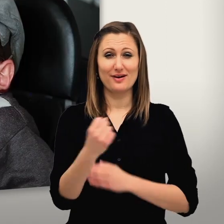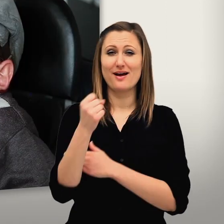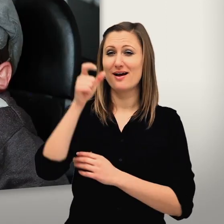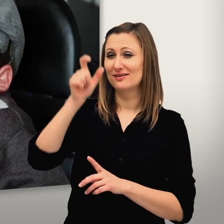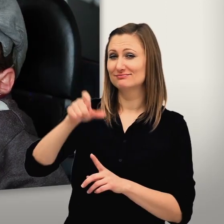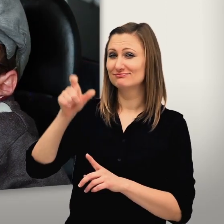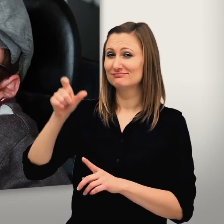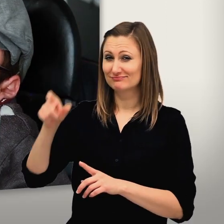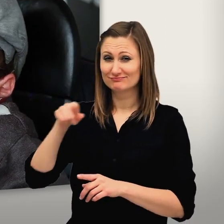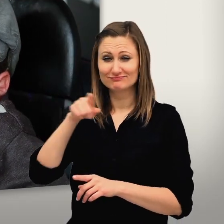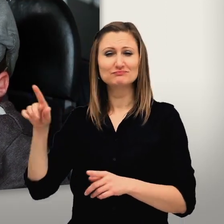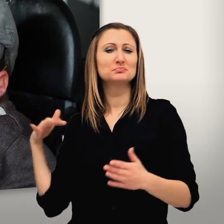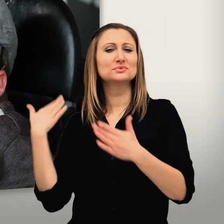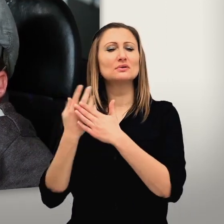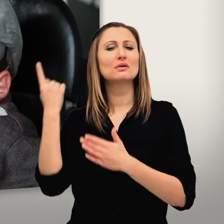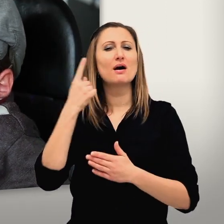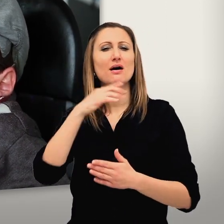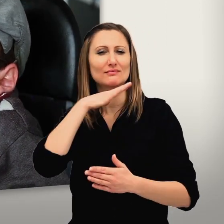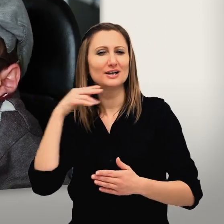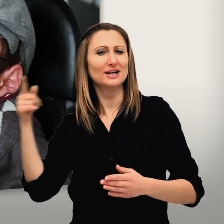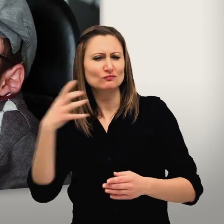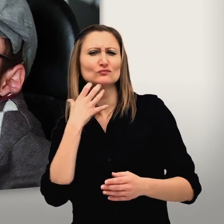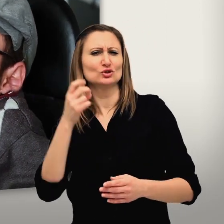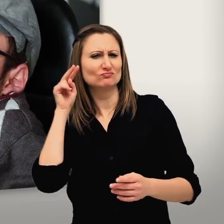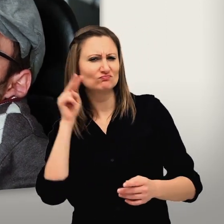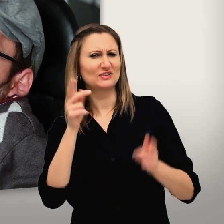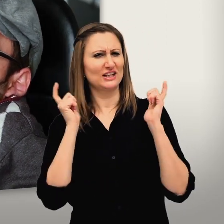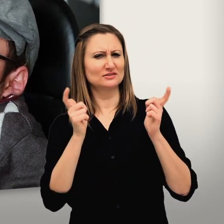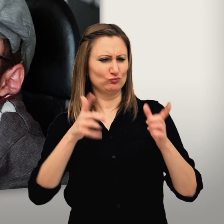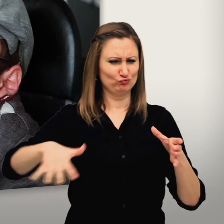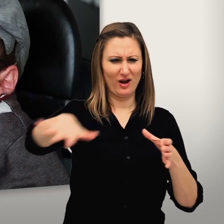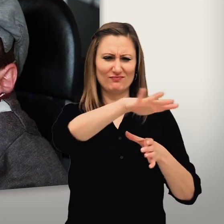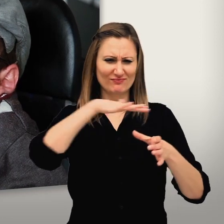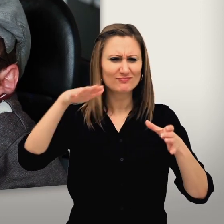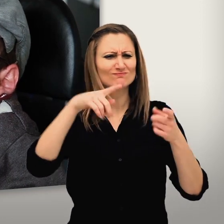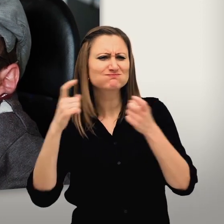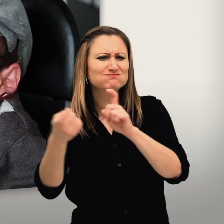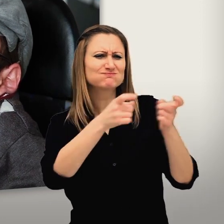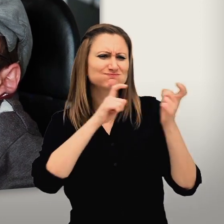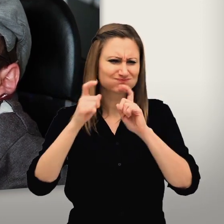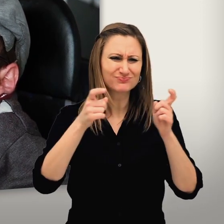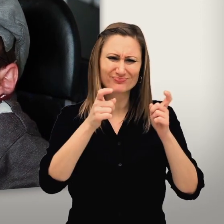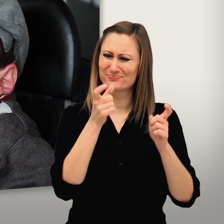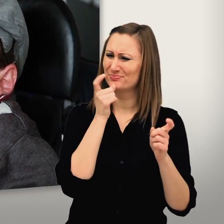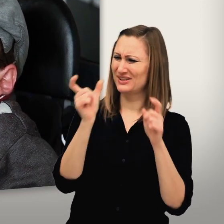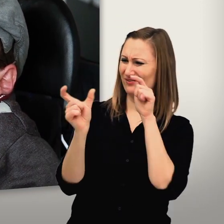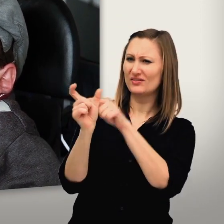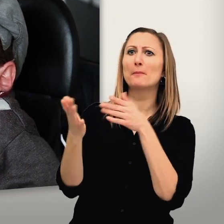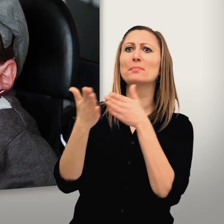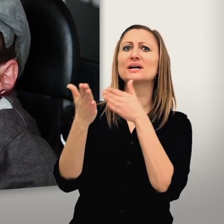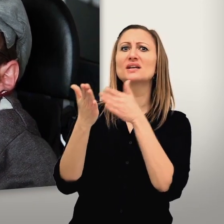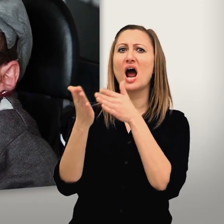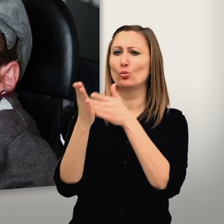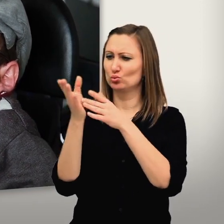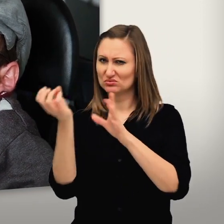Bei den Sozialhelden haben wir uns in den letzten Jahren dazu entschieden, dass wir den Begriff Behinderung